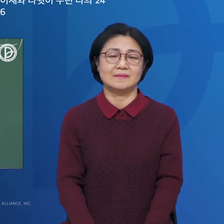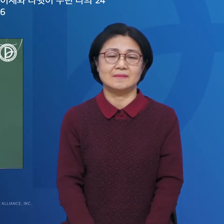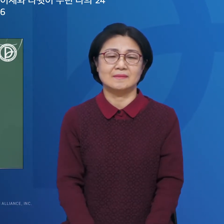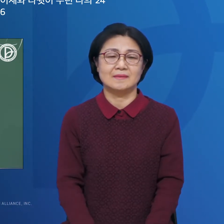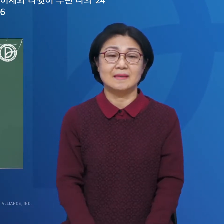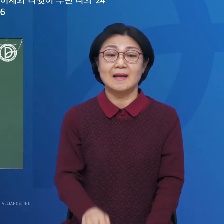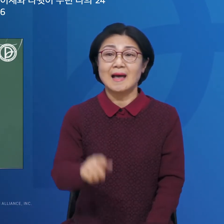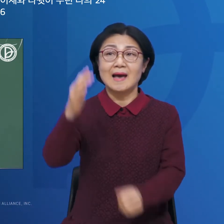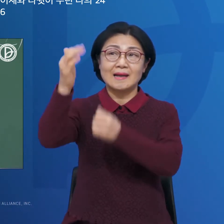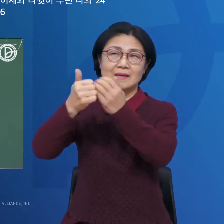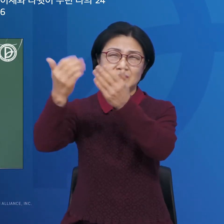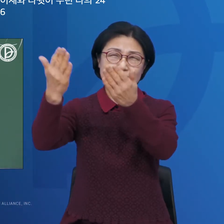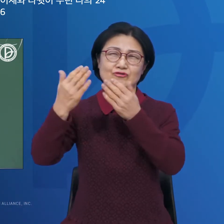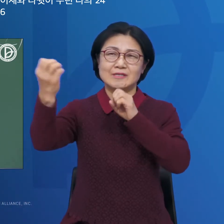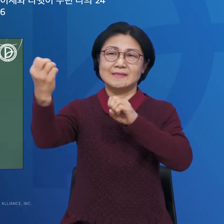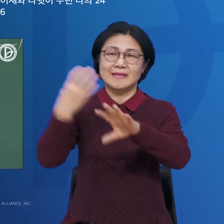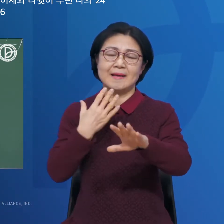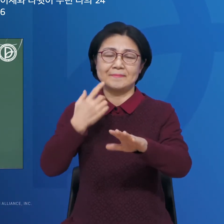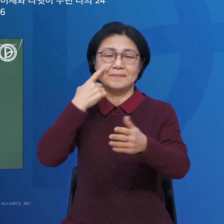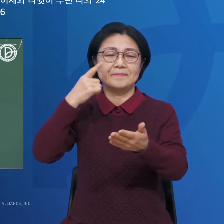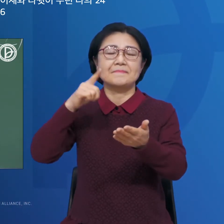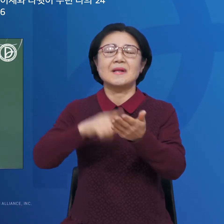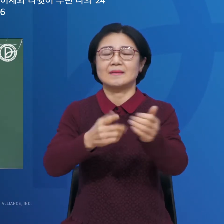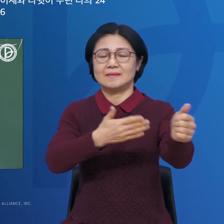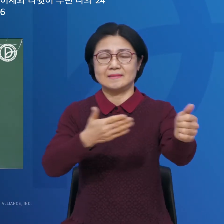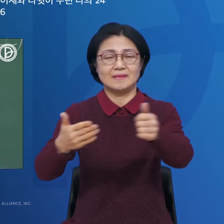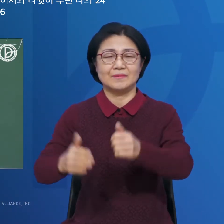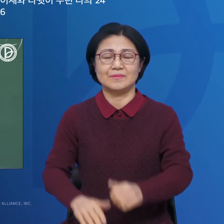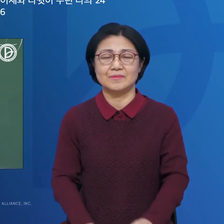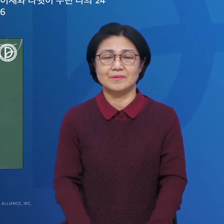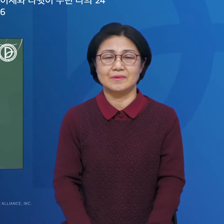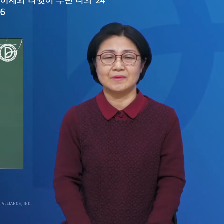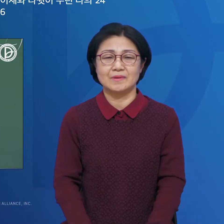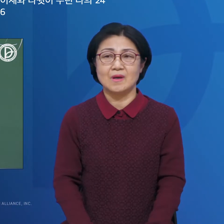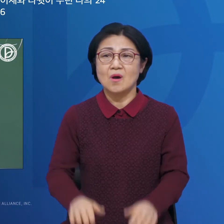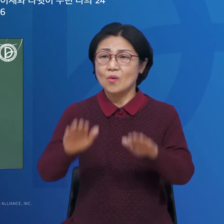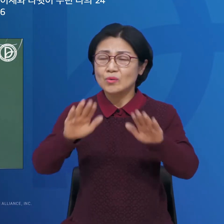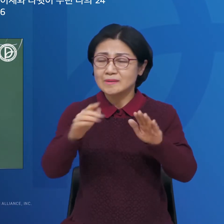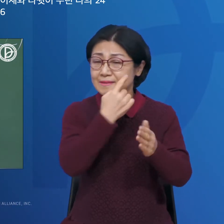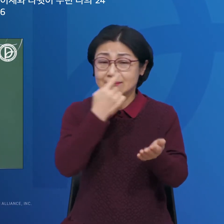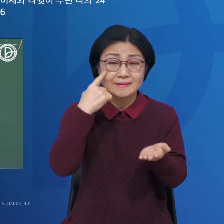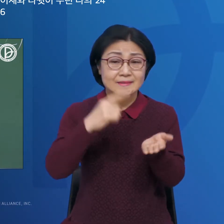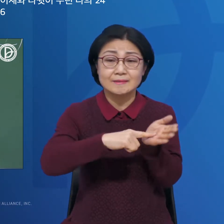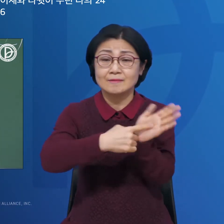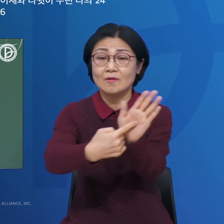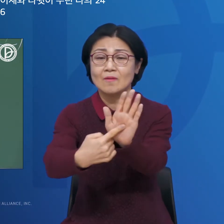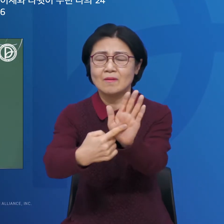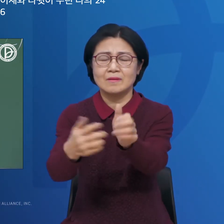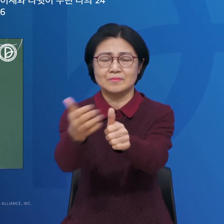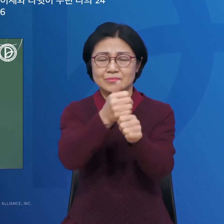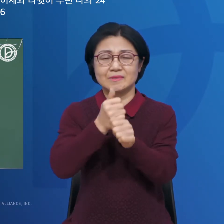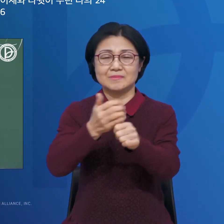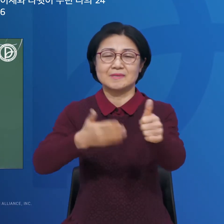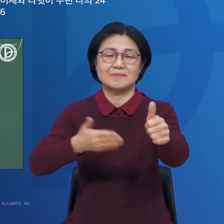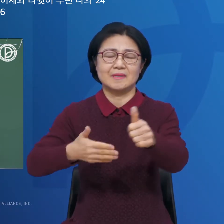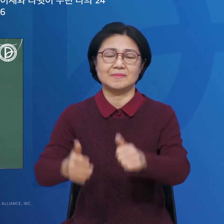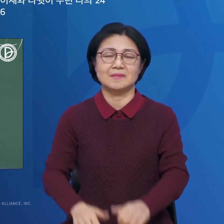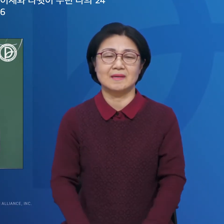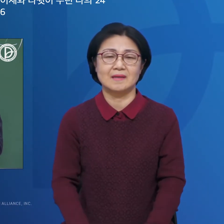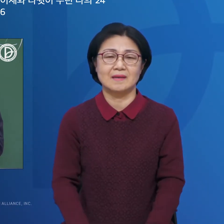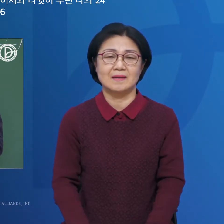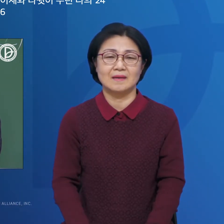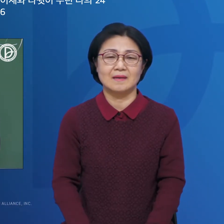찾고요. may you discover these answers. 오늘도 여러분이 증거를 붙잡는 겁니다. Even today, holding on to these evidences. 그게